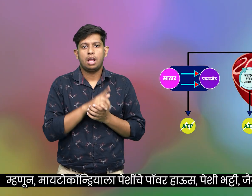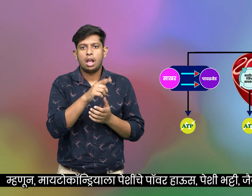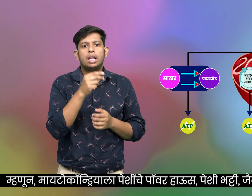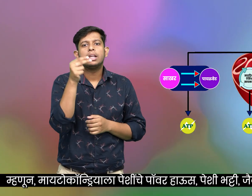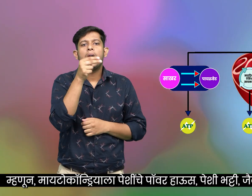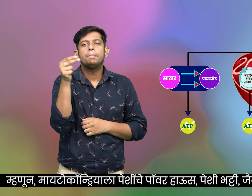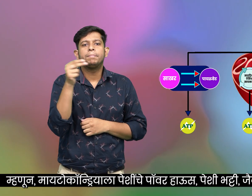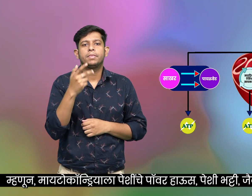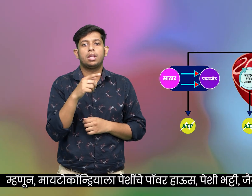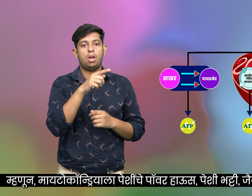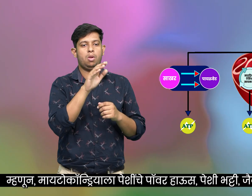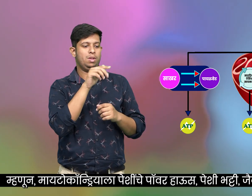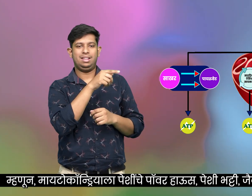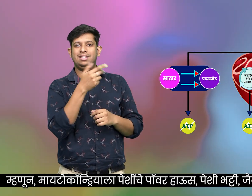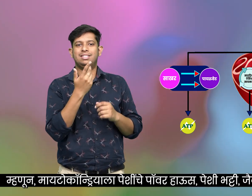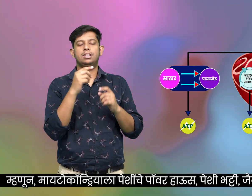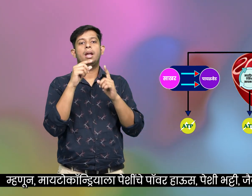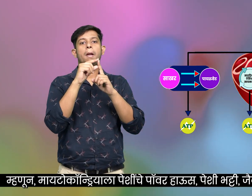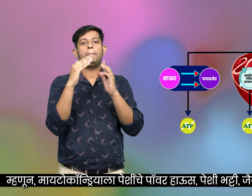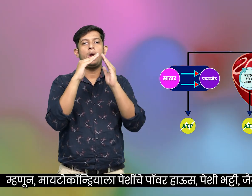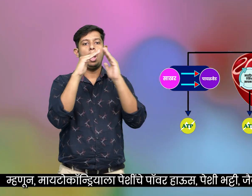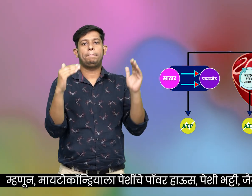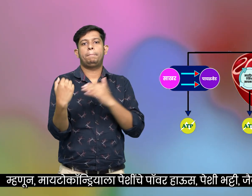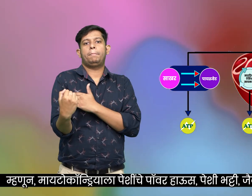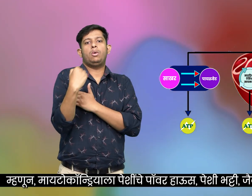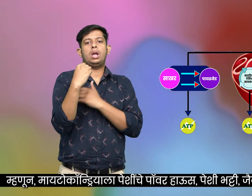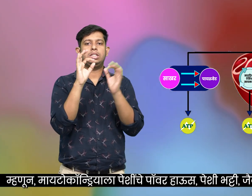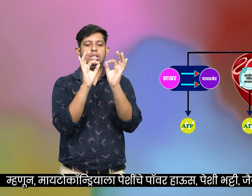पॉवर हाऊस, पेशीभट्टी, जैवभट्टी असेही म्हणतात.